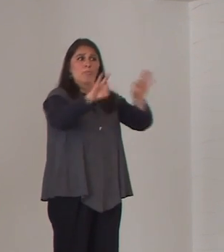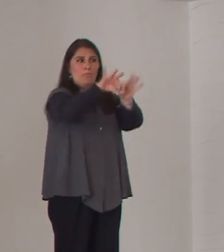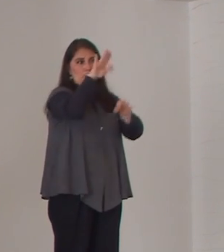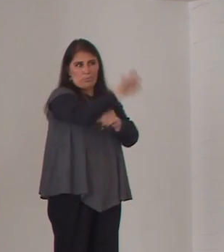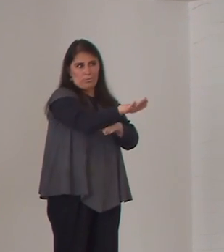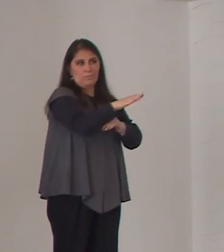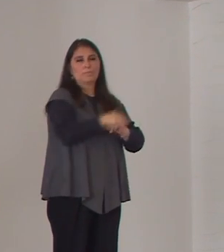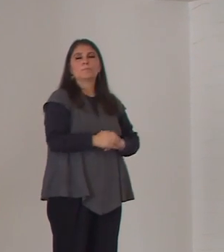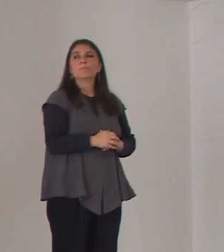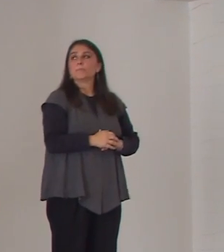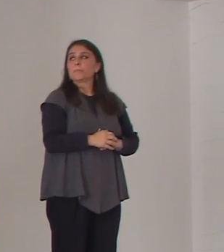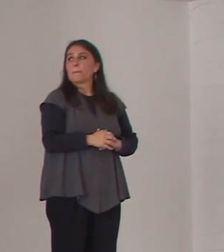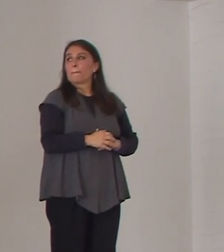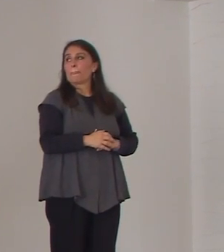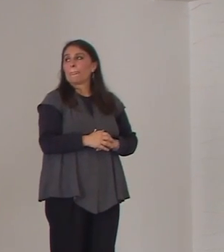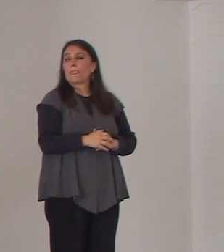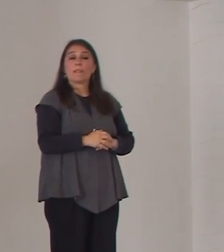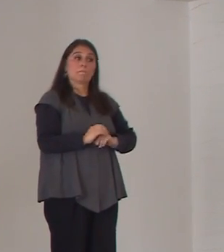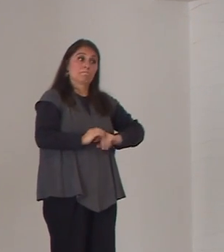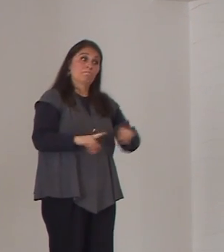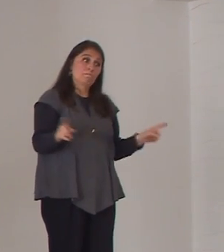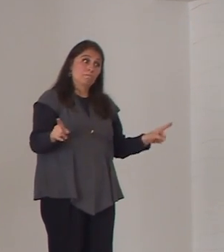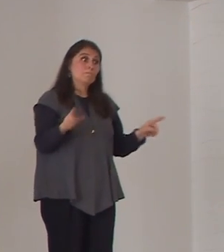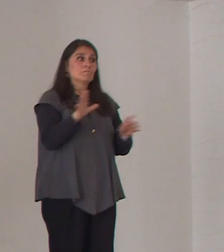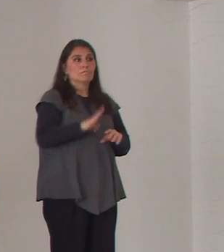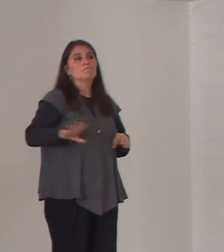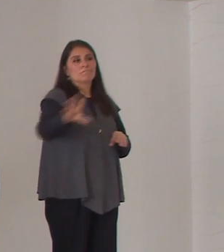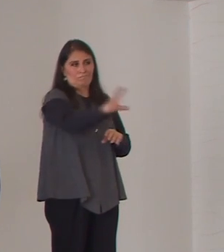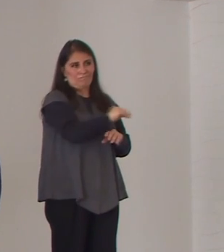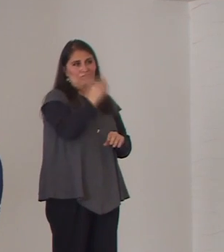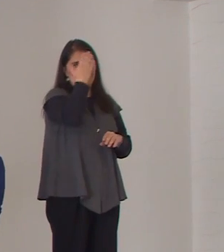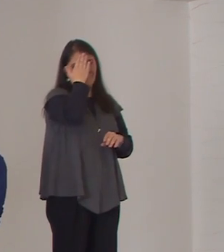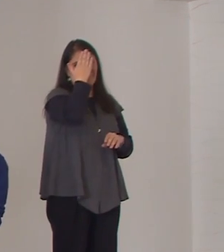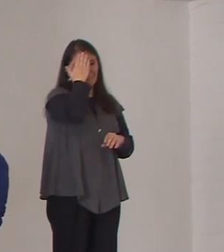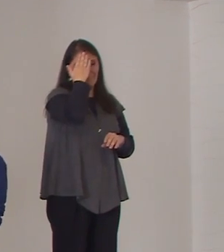pero pues que sin embargo, como todos bien sabemos, están